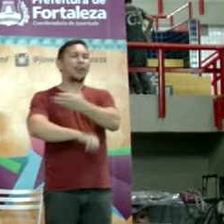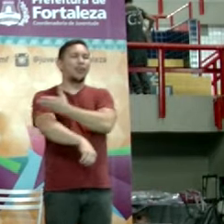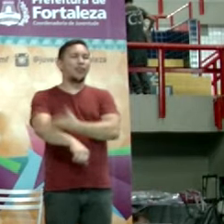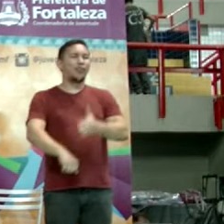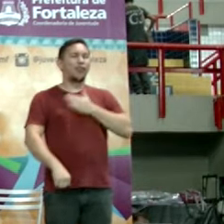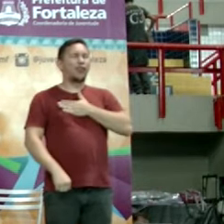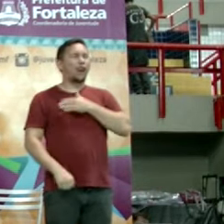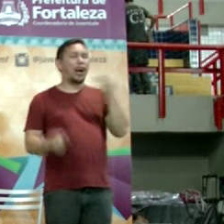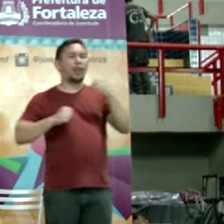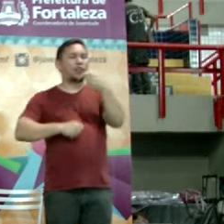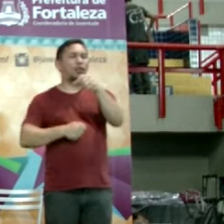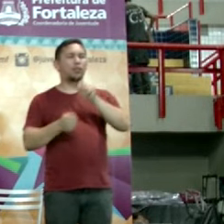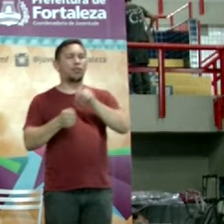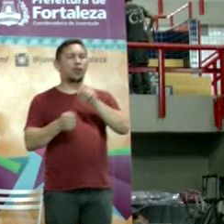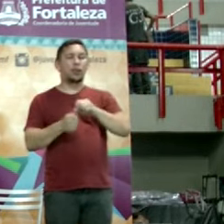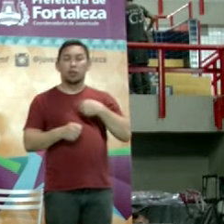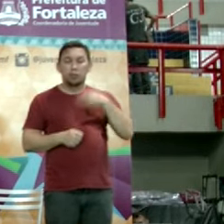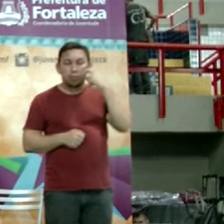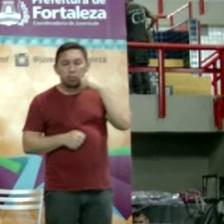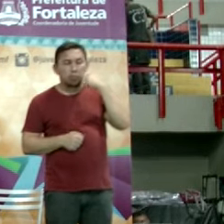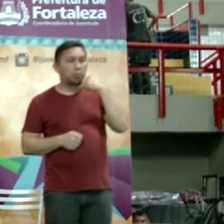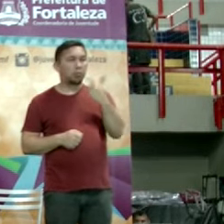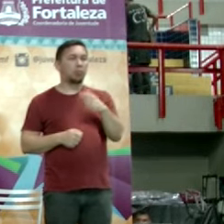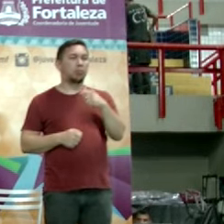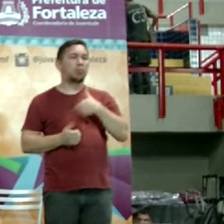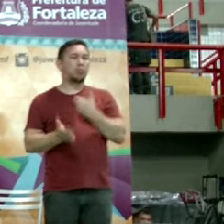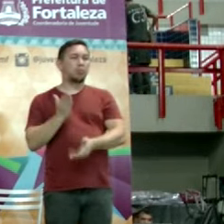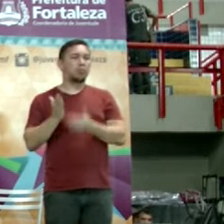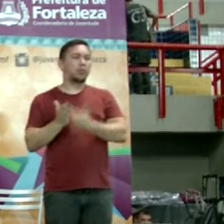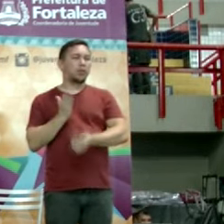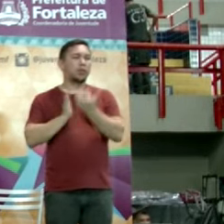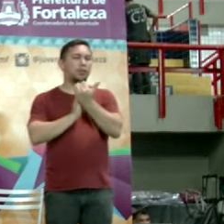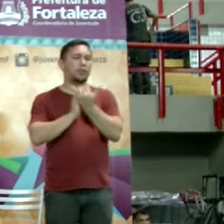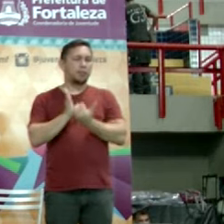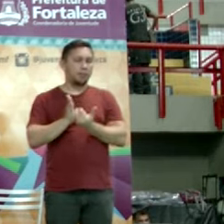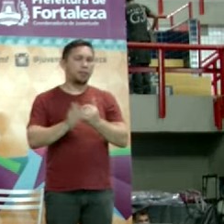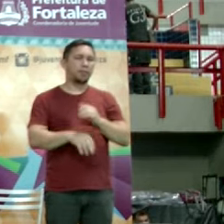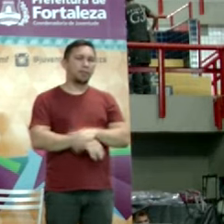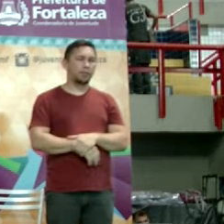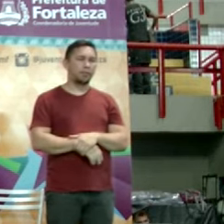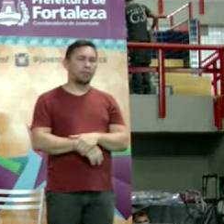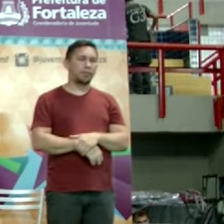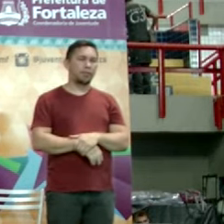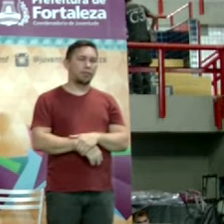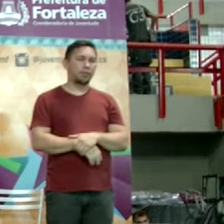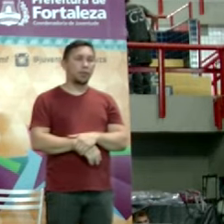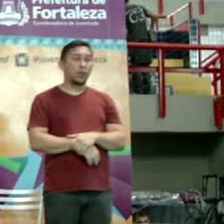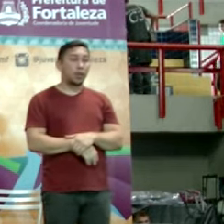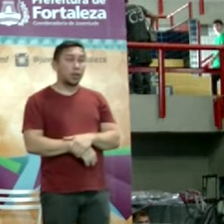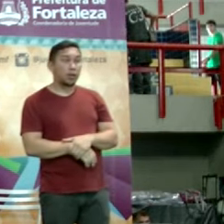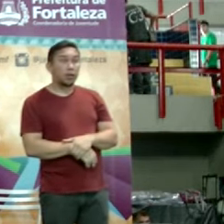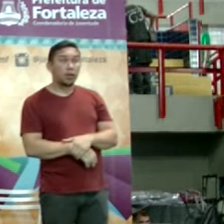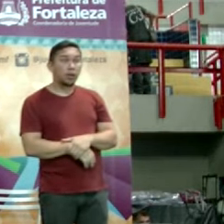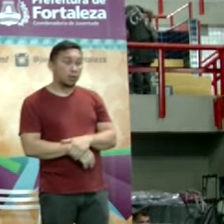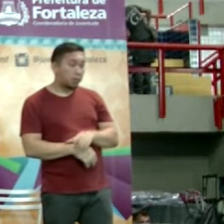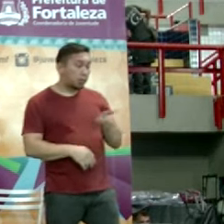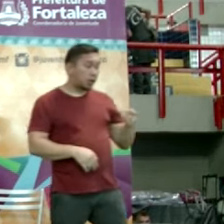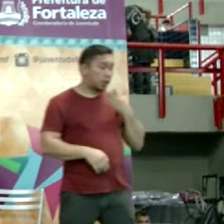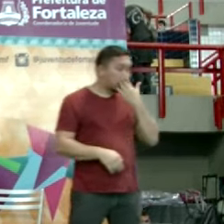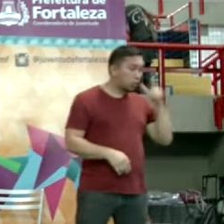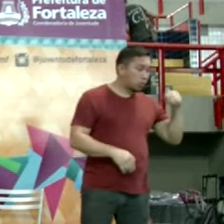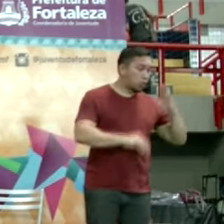que eu gosto muito, mas que não me gera dinheiro e eu perco. Para que eu escolha a profissão tem que ter o